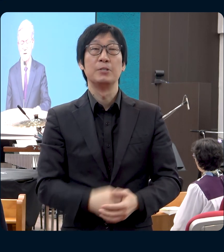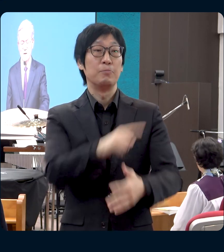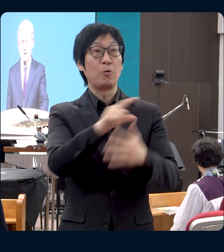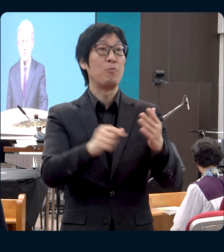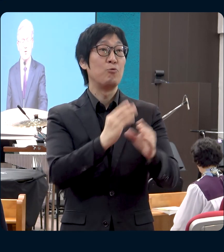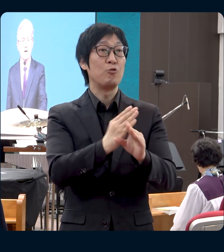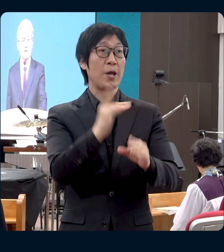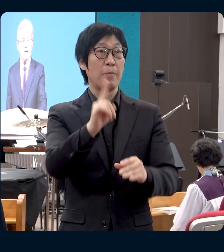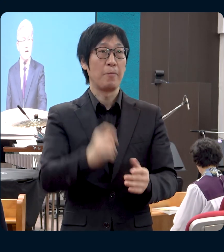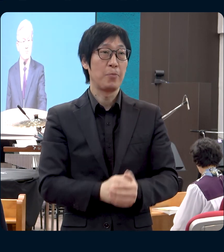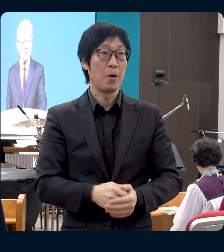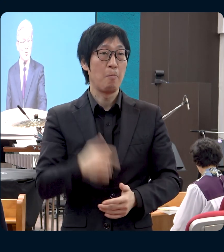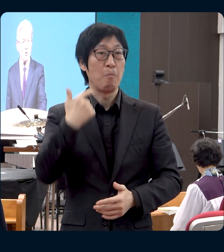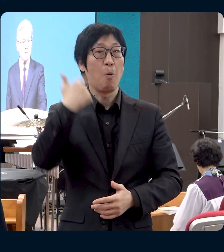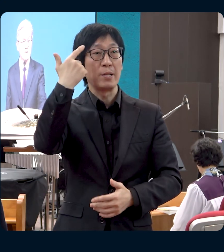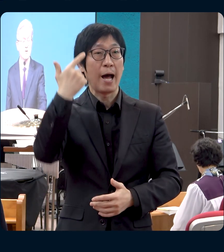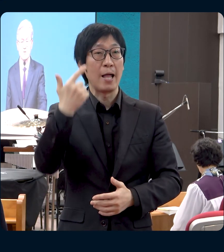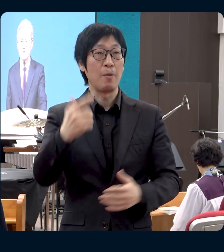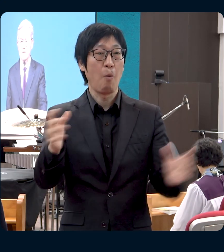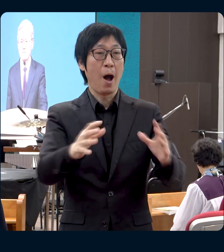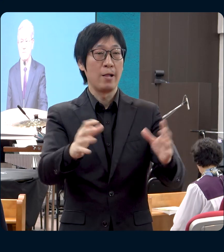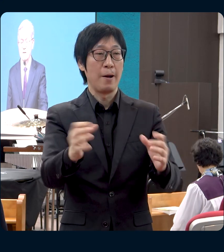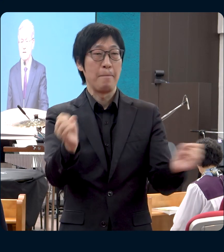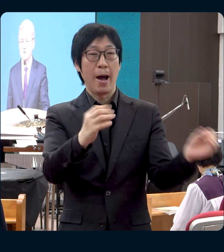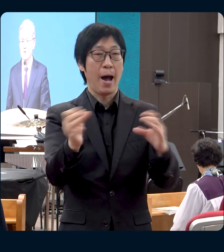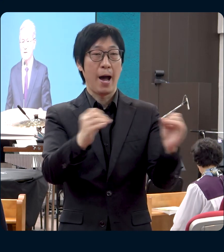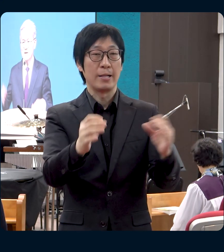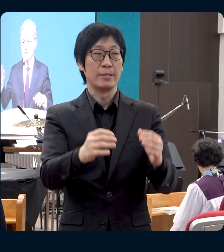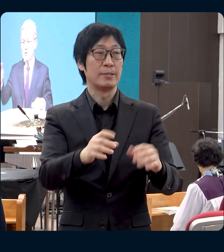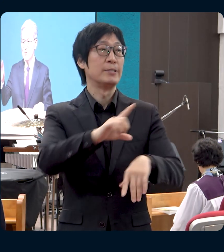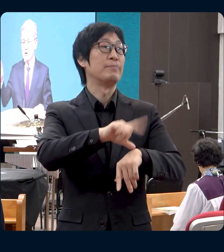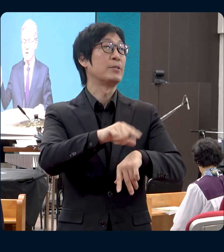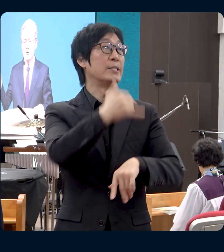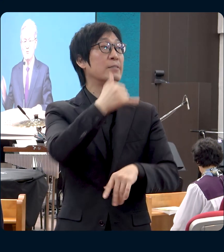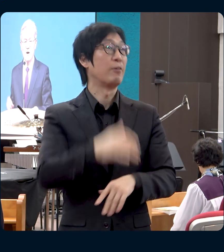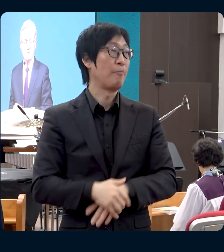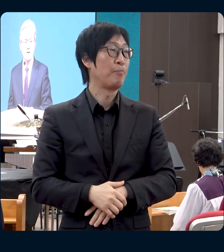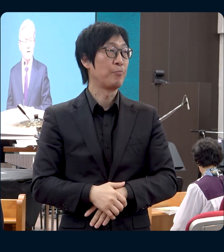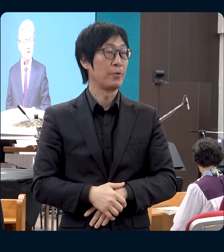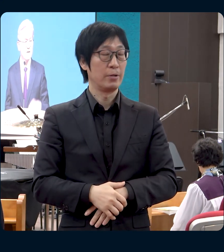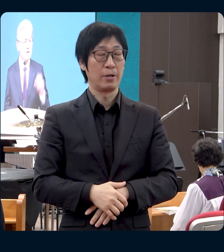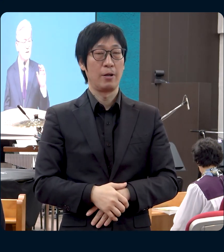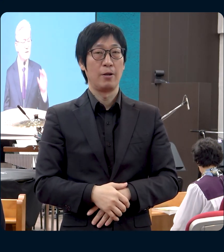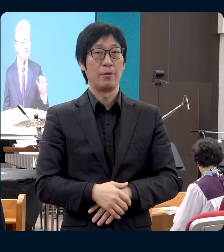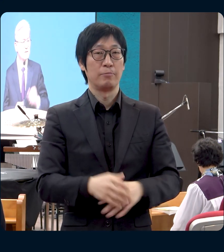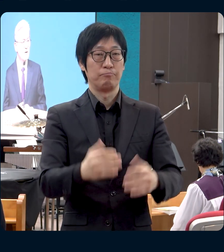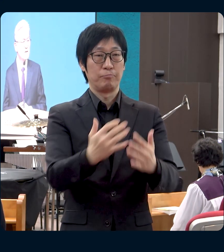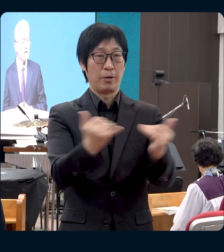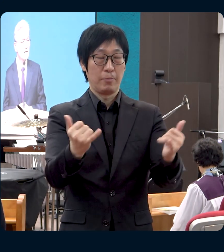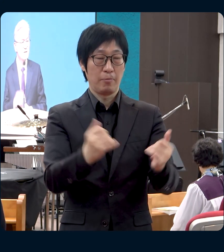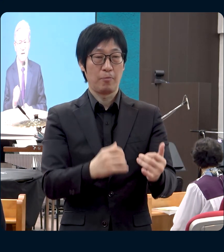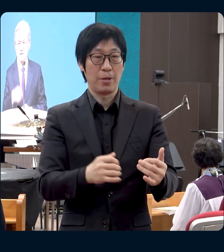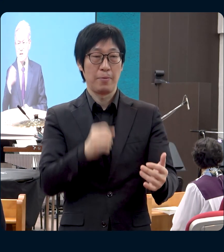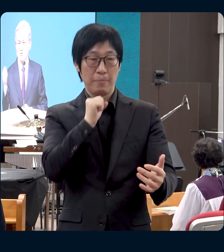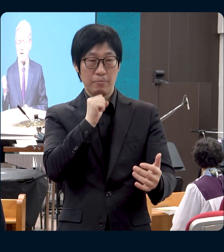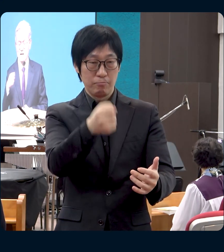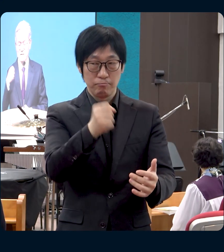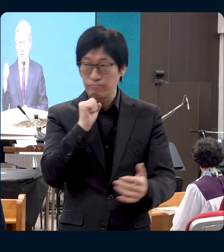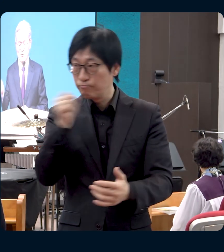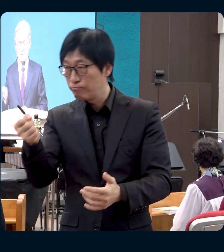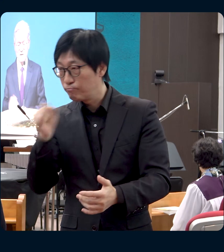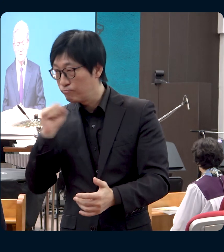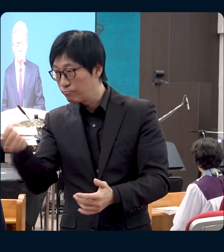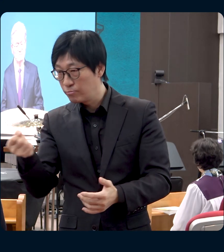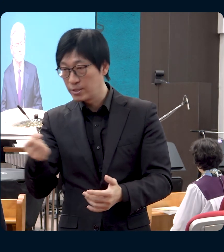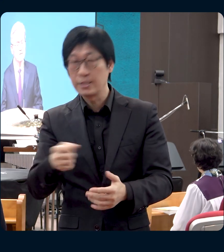있었냐면 목회 대담 프로그램이 있었습니다. 그래서 몇 명의 패널과 함께 사회자가 이제 질문을 하는